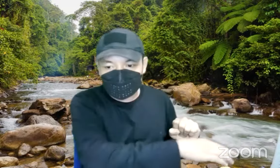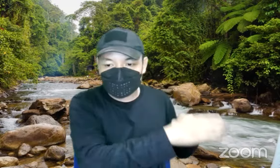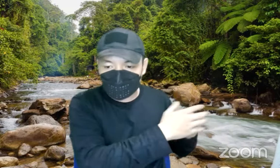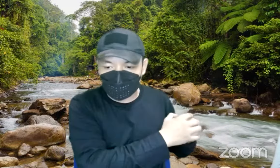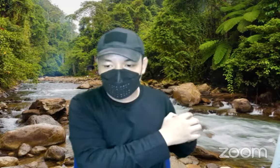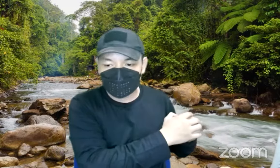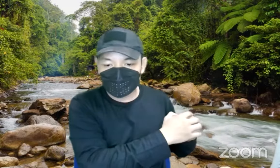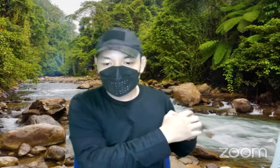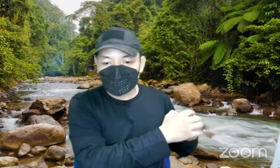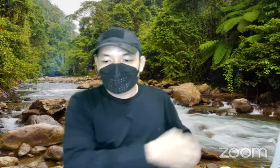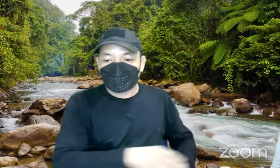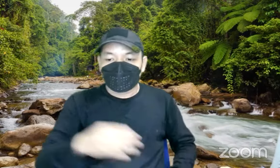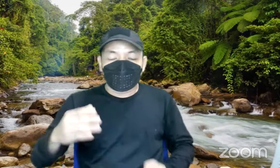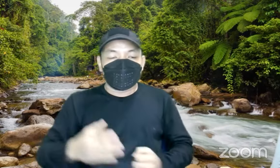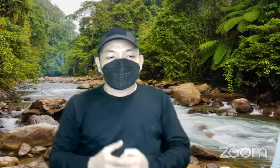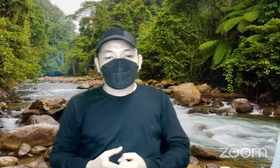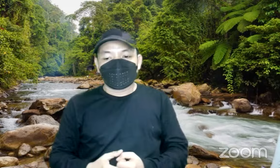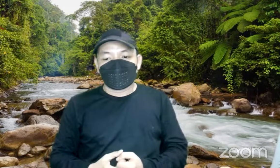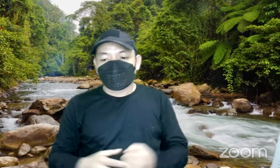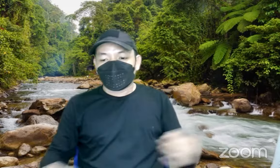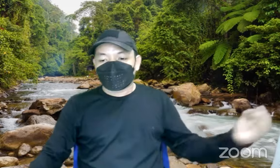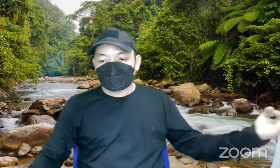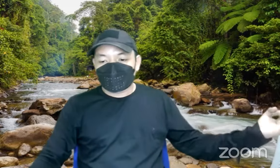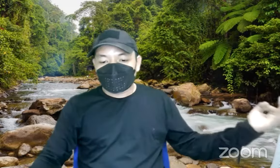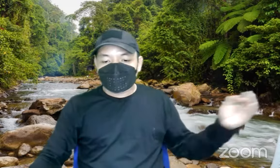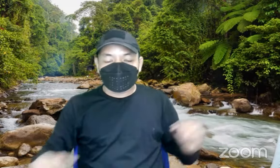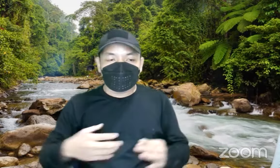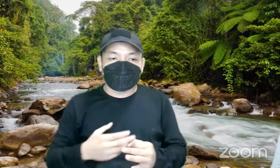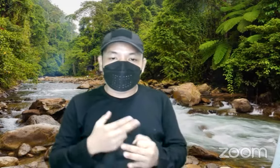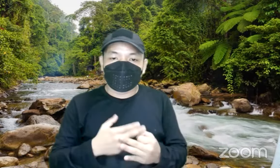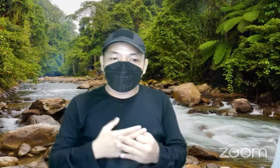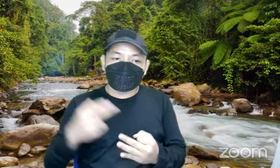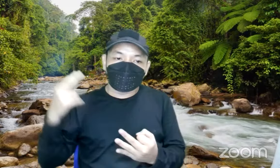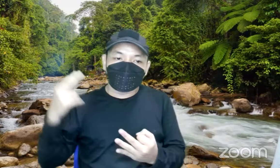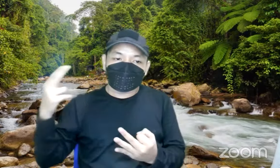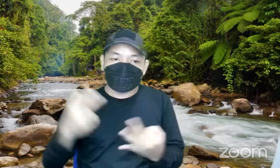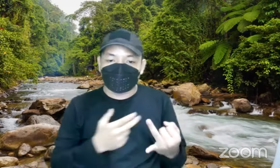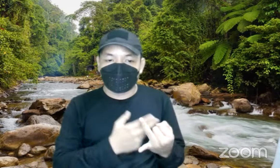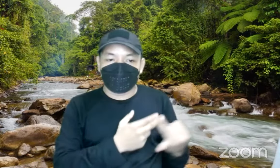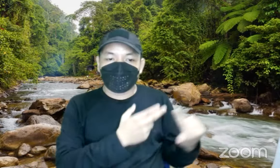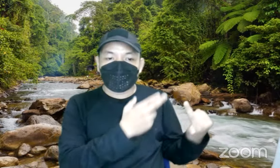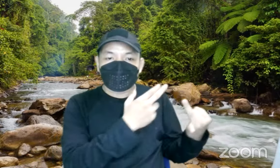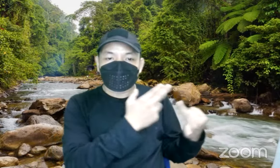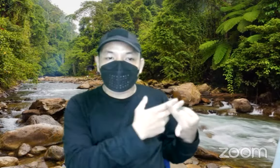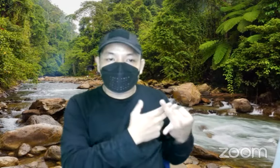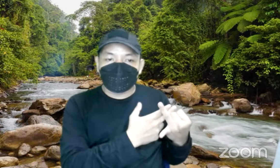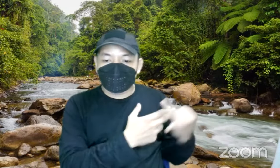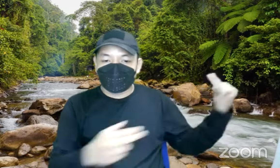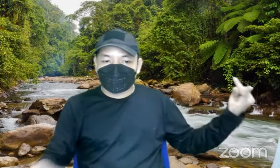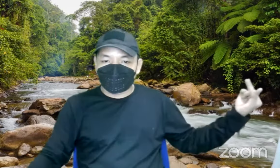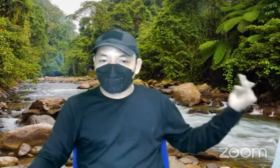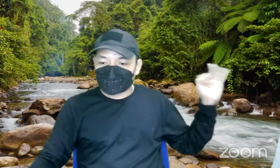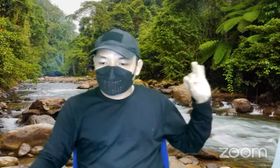င်ရှိသေးတယ်နော်တခြားအရာရှိတွေဟာဒီလိုမျိုးသူတို့ဆရာအပေါ်မှာသူတို့ကယ်ခဲ့တဲ့လူရဲ့အပေါ်မှာတေးတယ်ချ